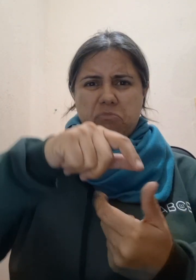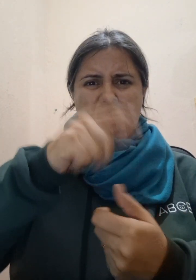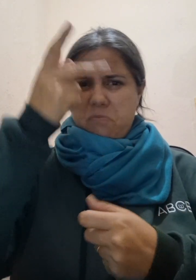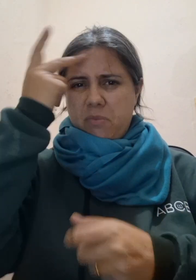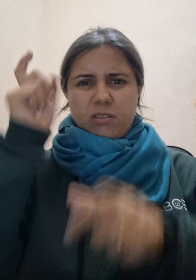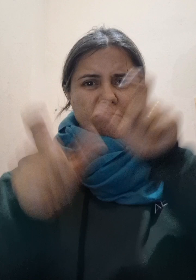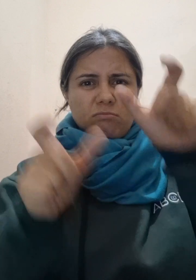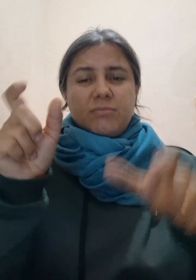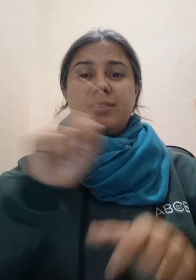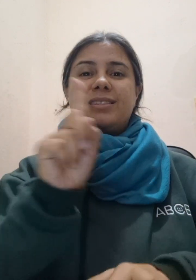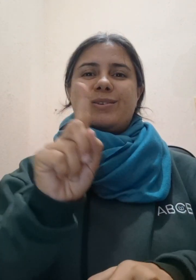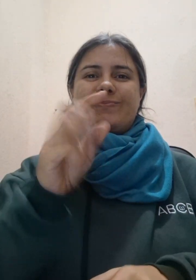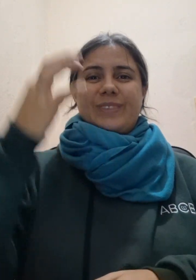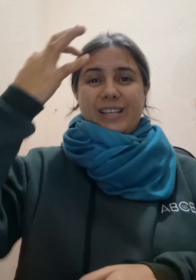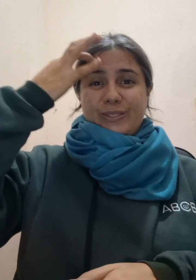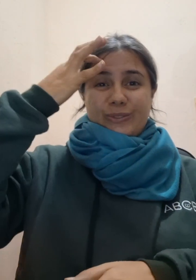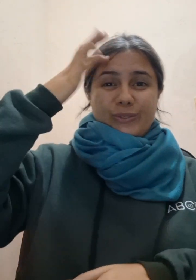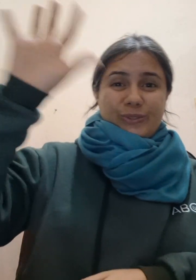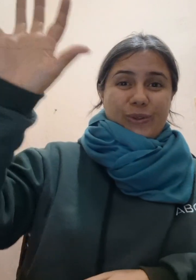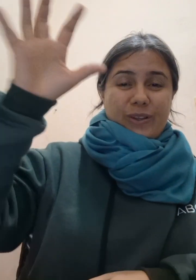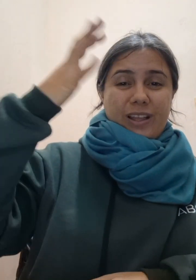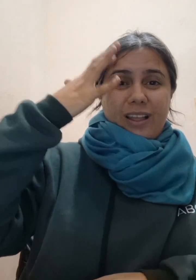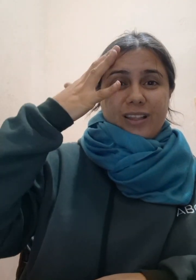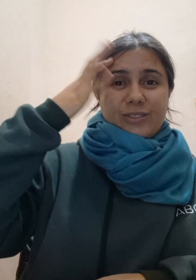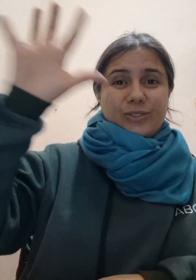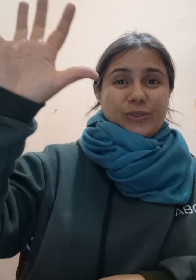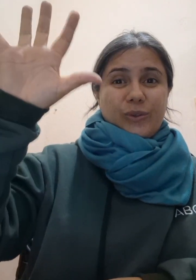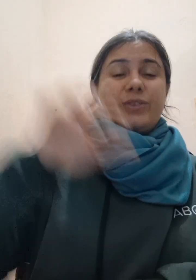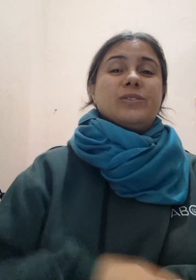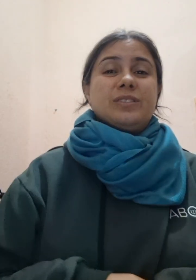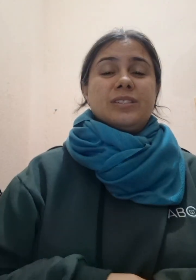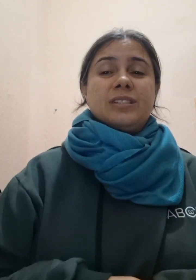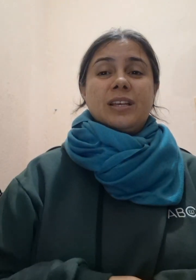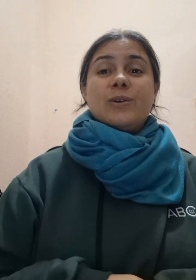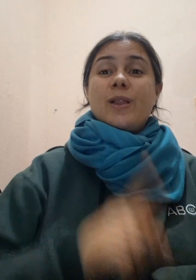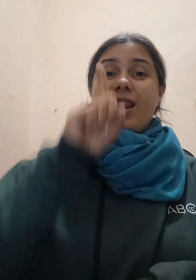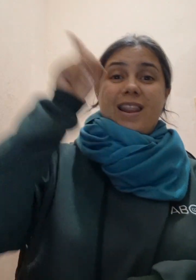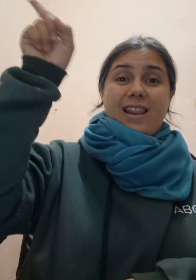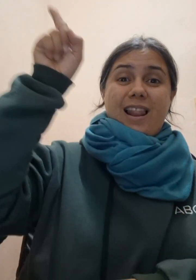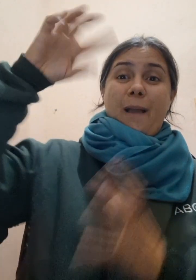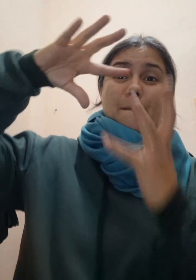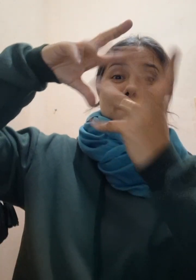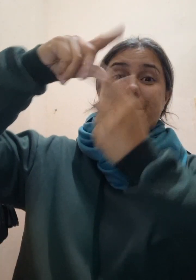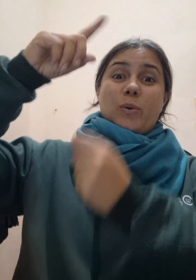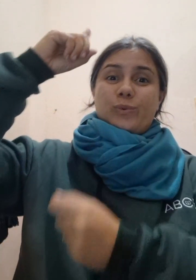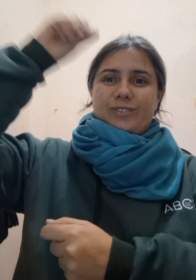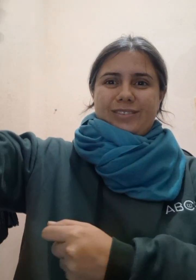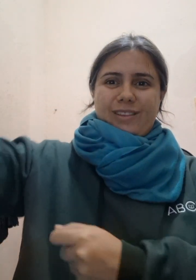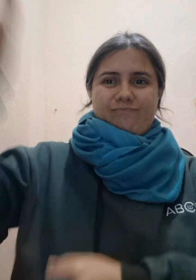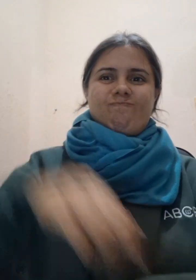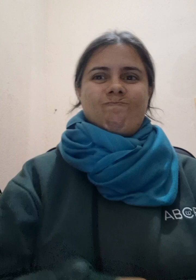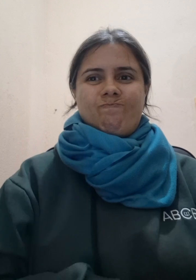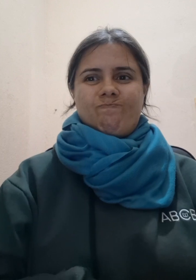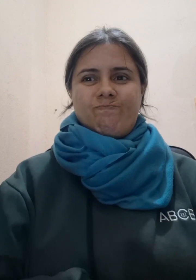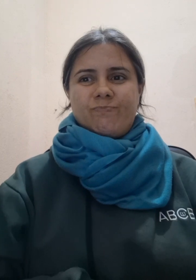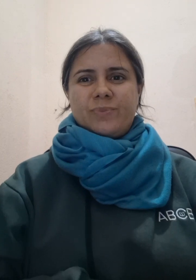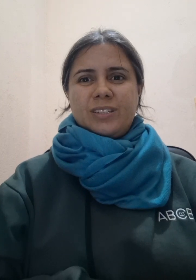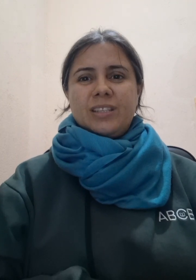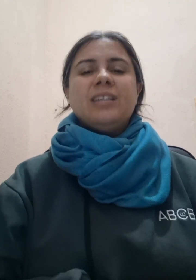do sofrimento não está aqui no mundo dos homens. A solução está lá no